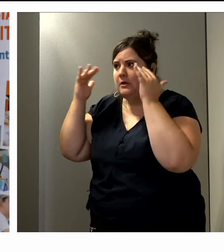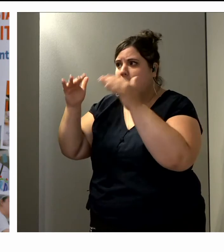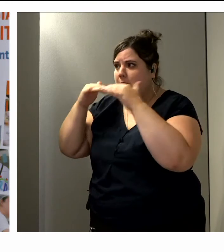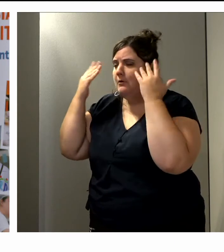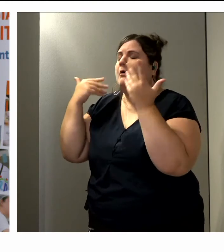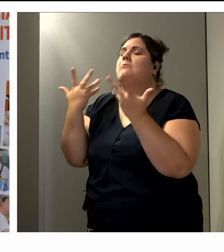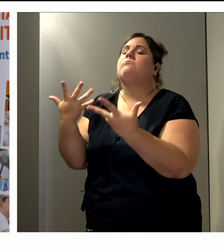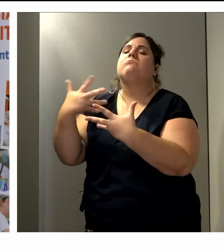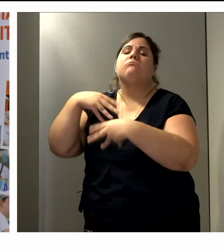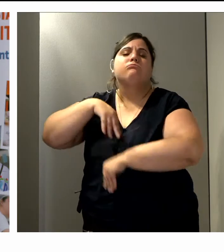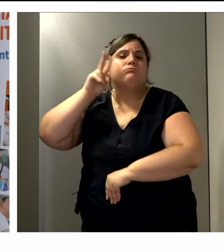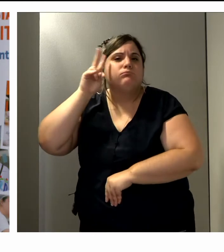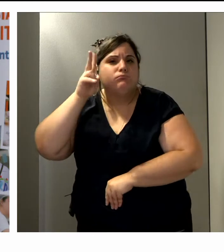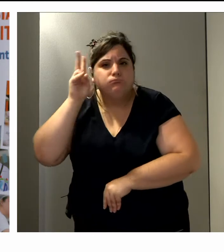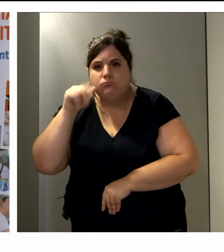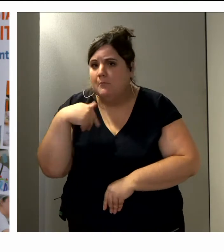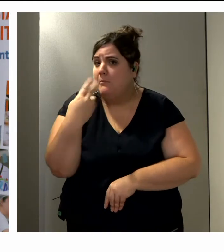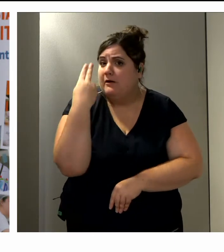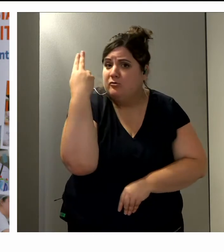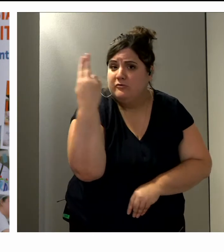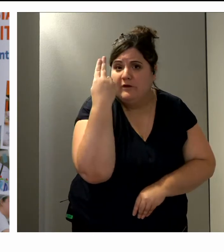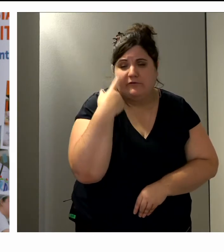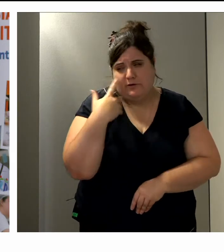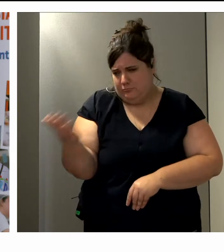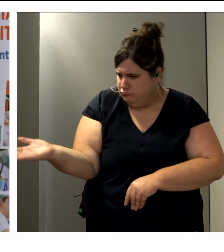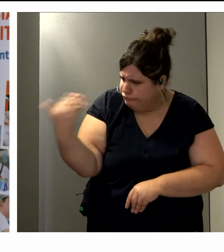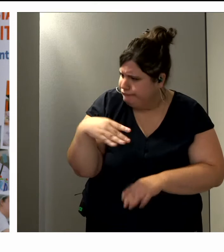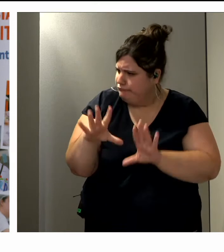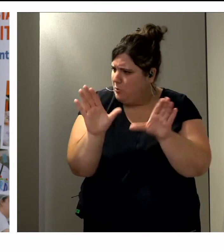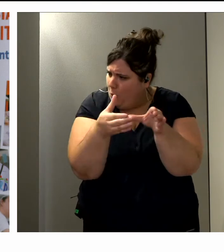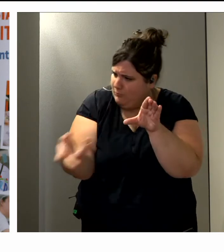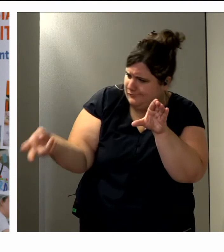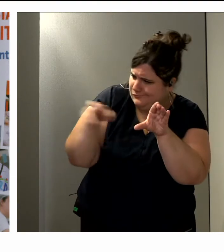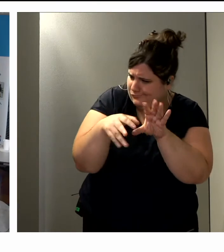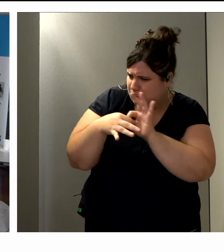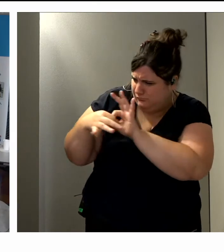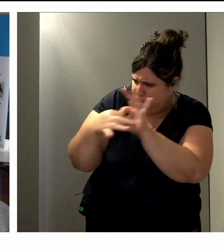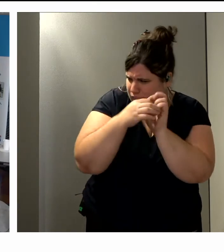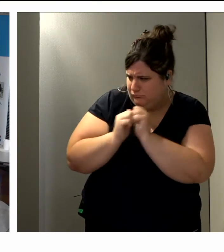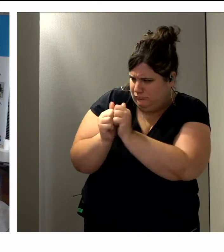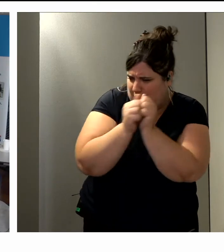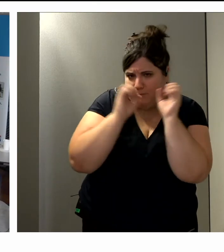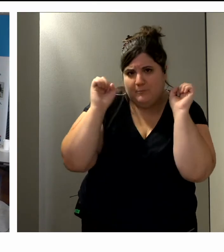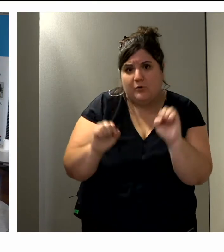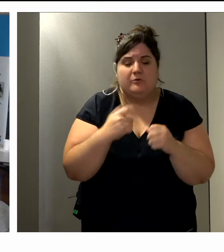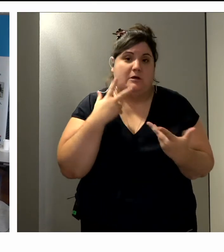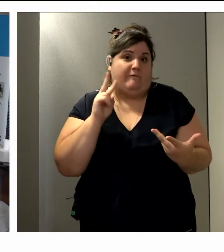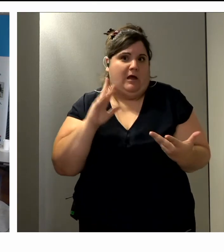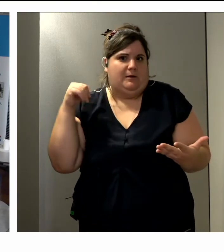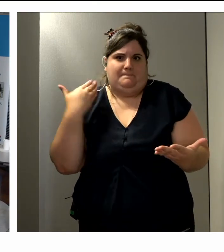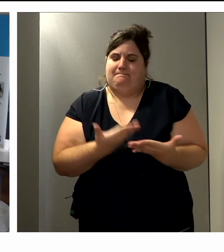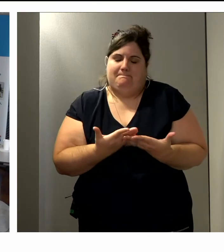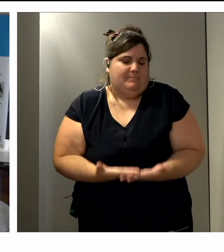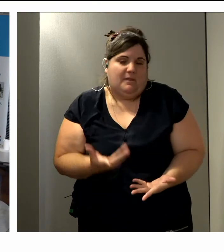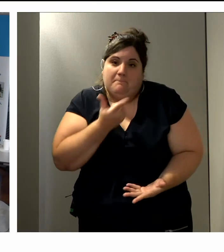vers vous, vous intégrer dans la vie du groupe. Ça, c'est pas toujours évident quand on est en situation de handicap. Moi,